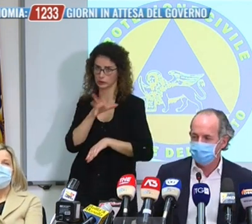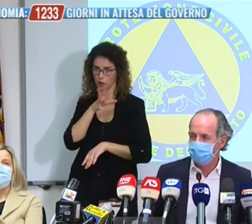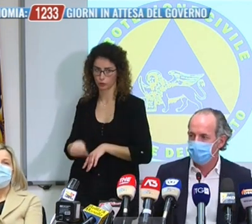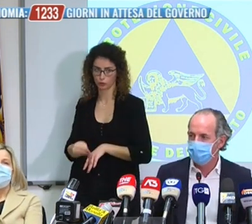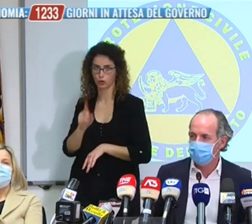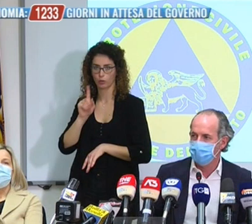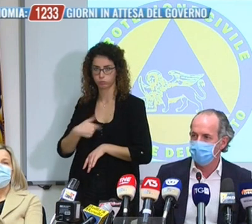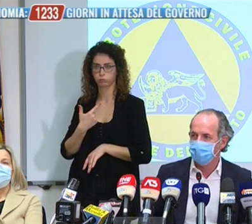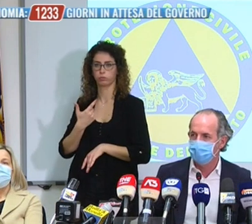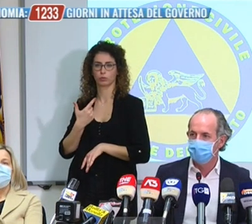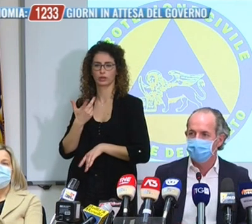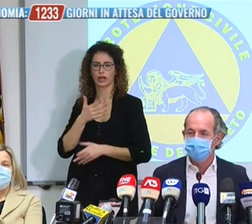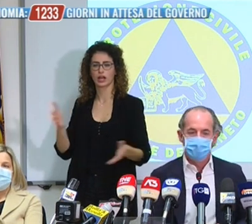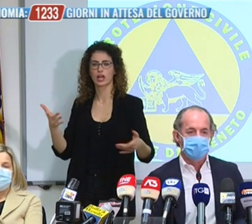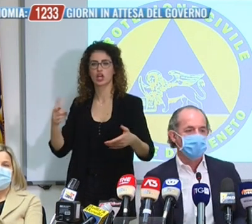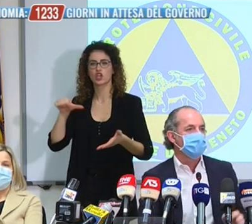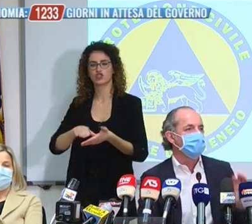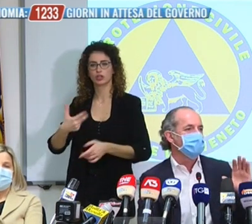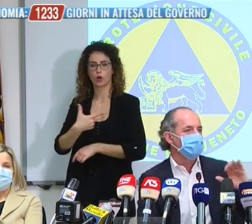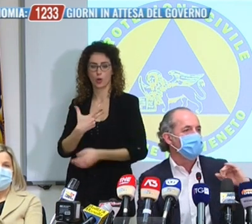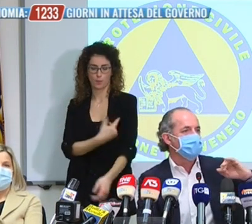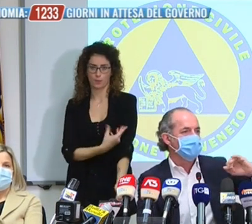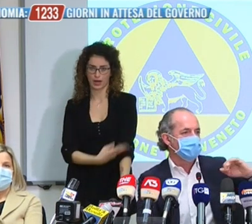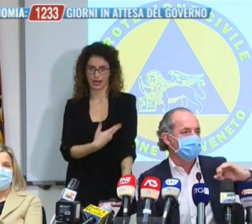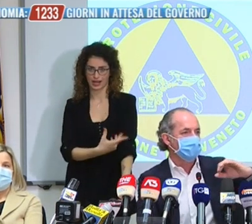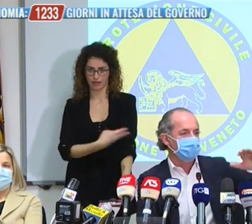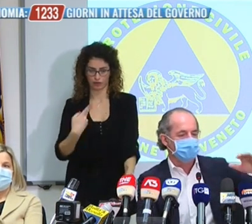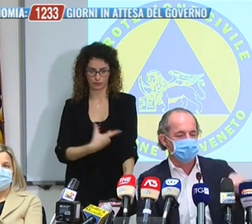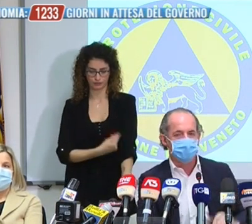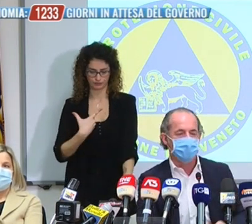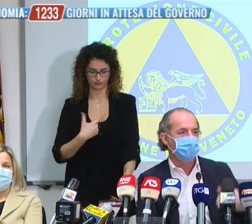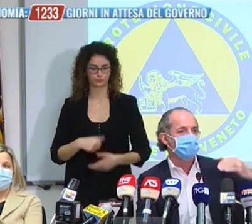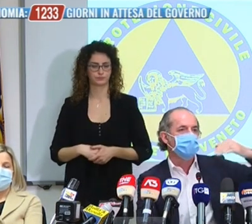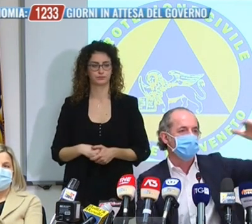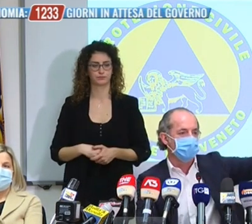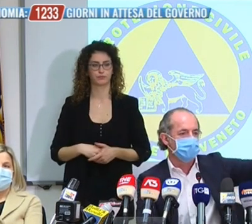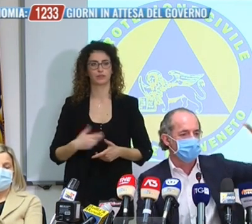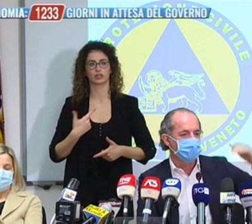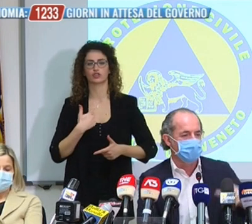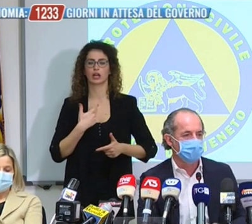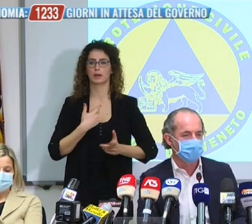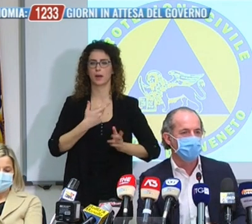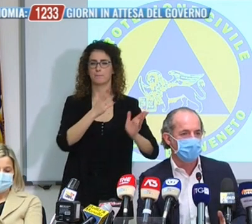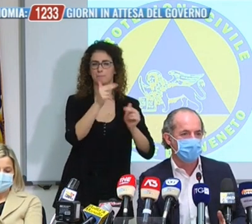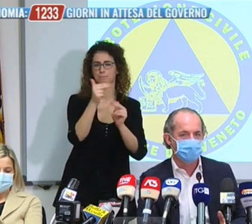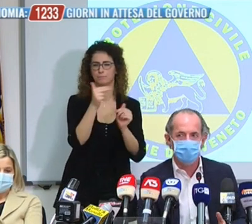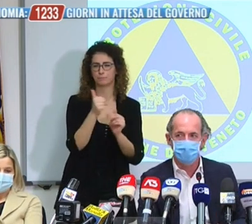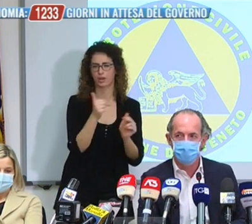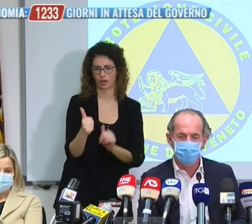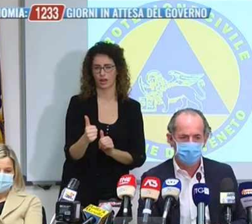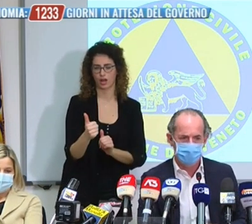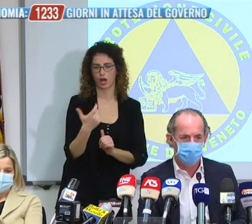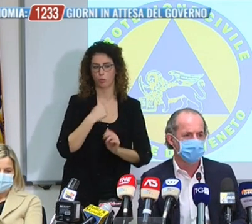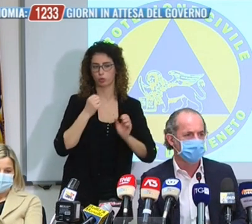chiuso anche i centri prelievi quella volta. Quindi sostanzialmente si cerca di fare lo storyboard di quello che potrebbe